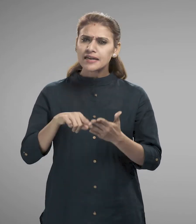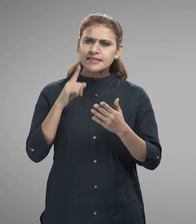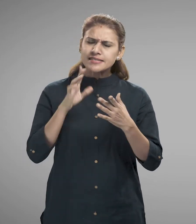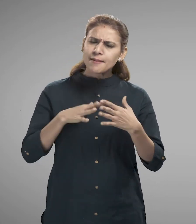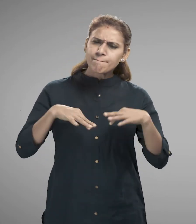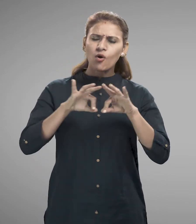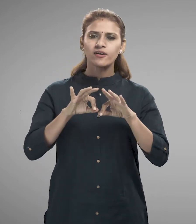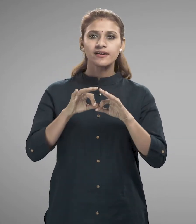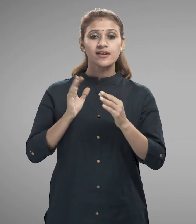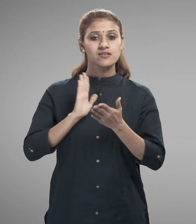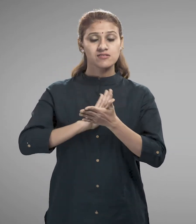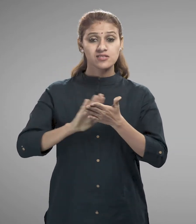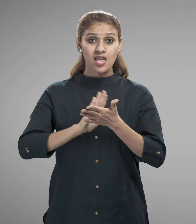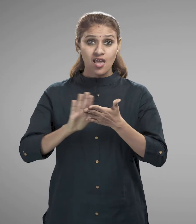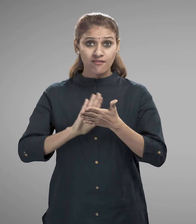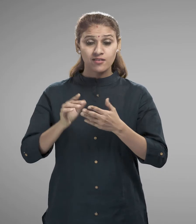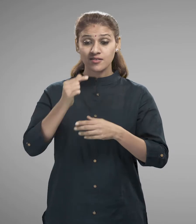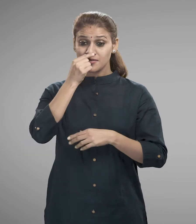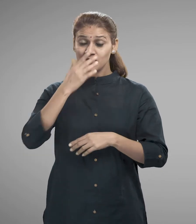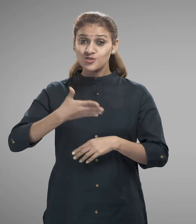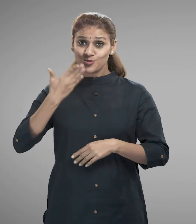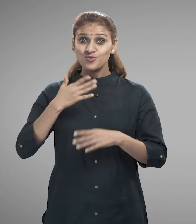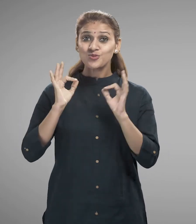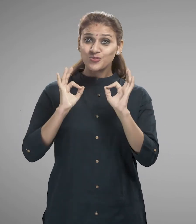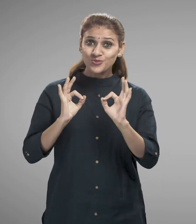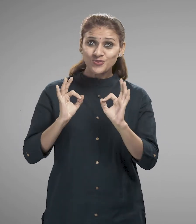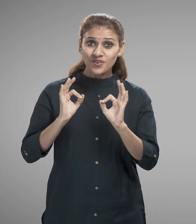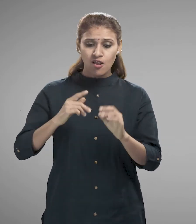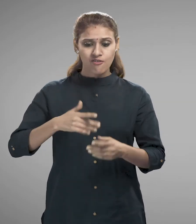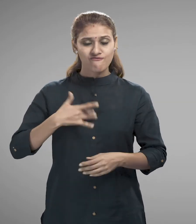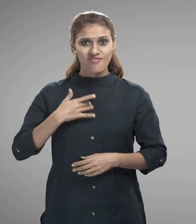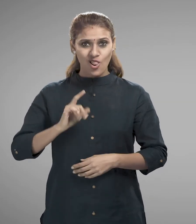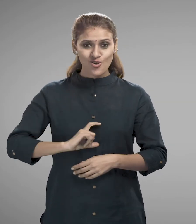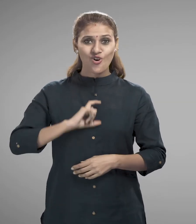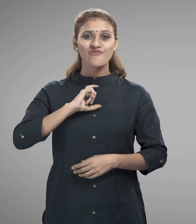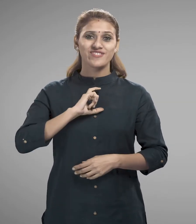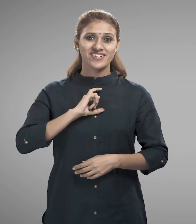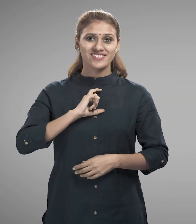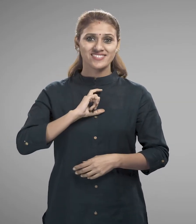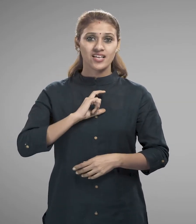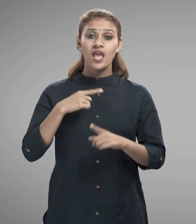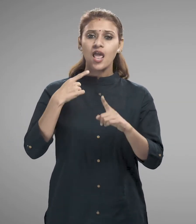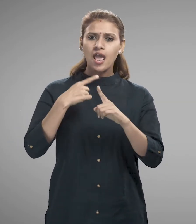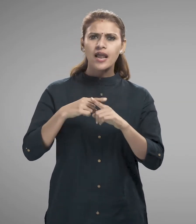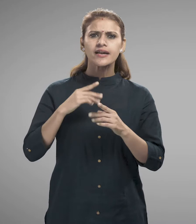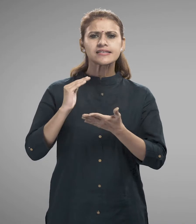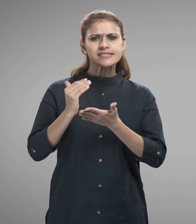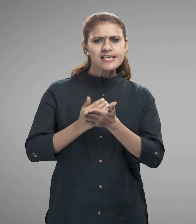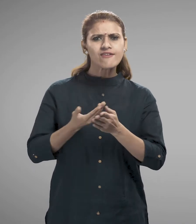ये जरूरी है कि हम मासिक धर्म के दौरान साफ सफाई रखें, हमारा शरीर गंध रहित हो,